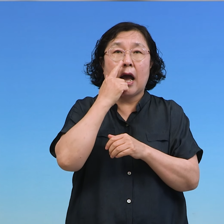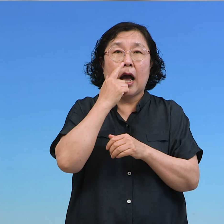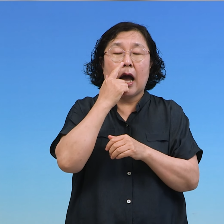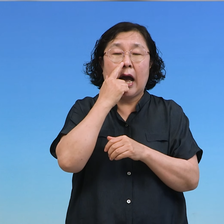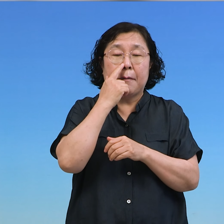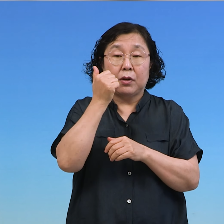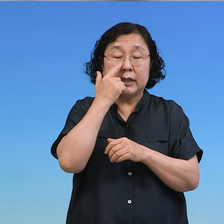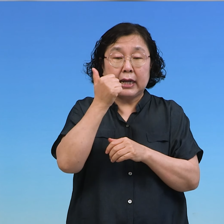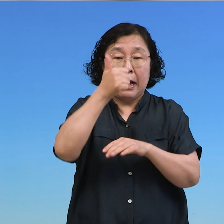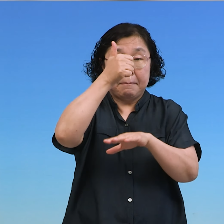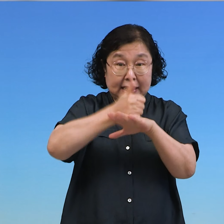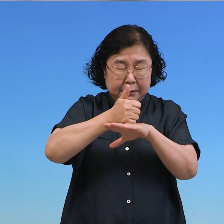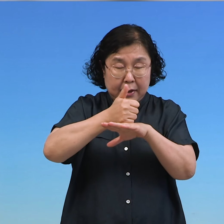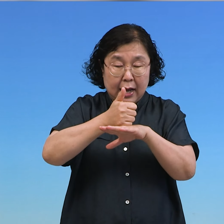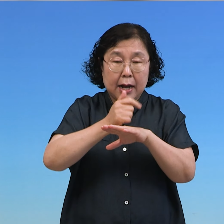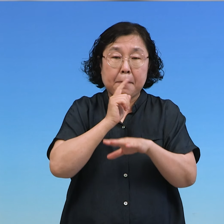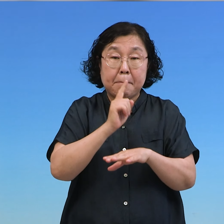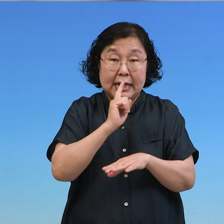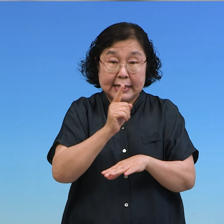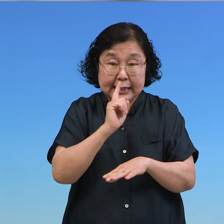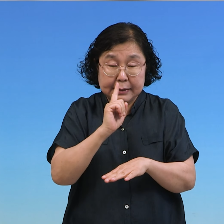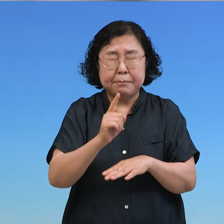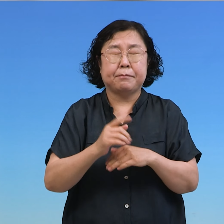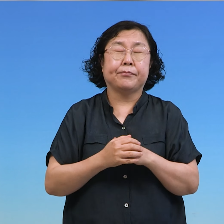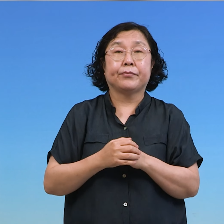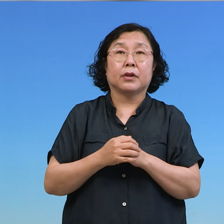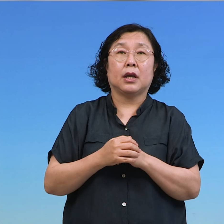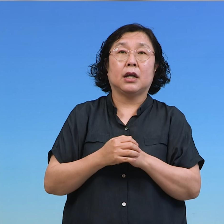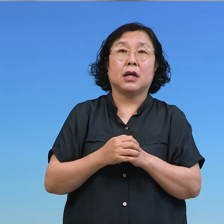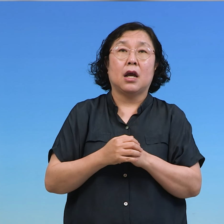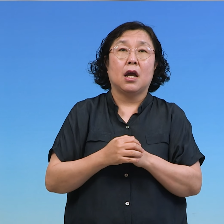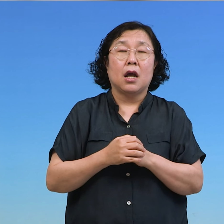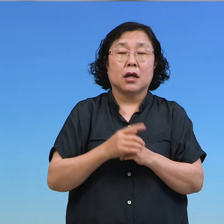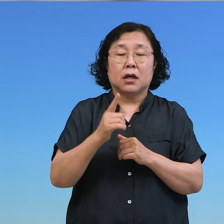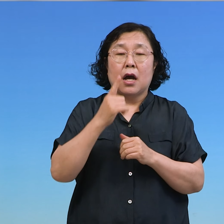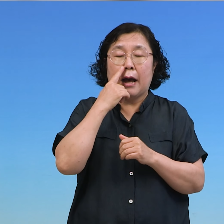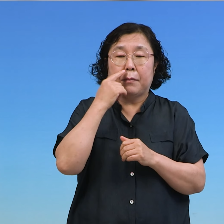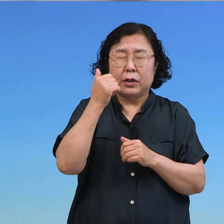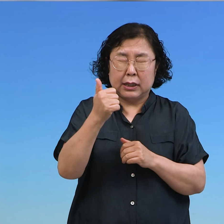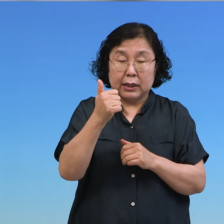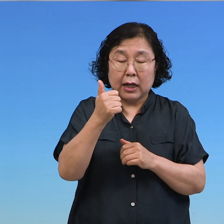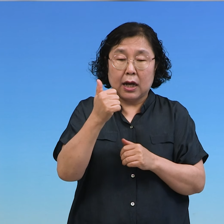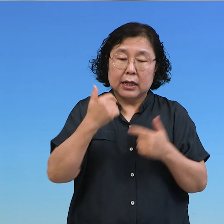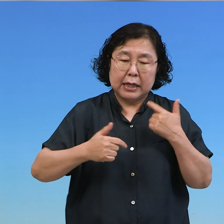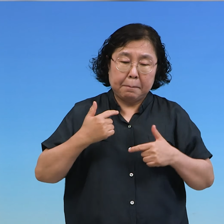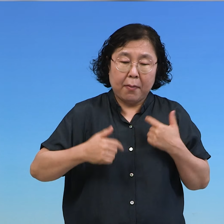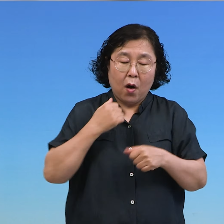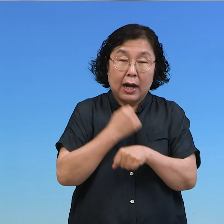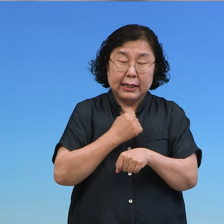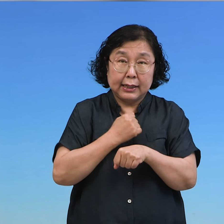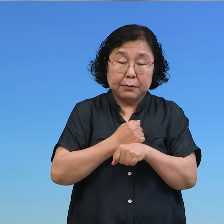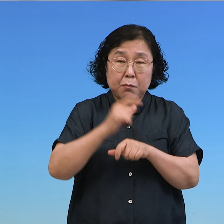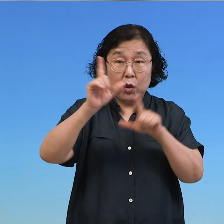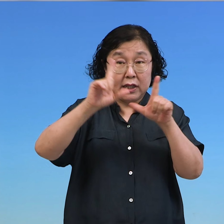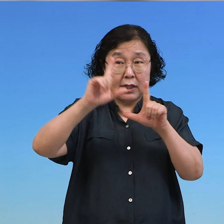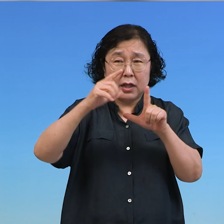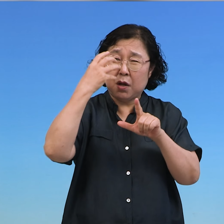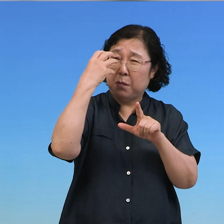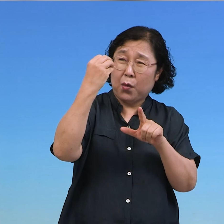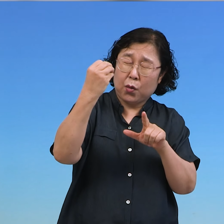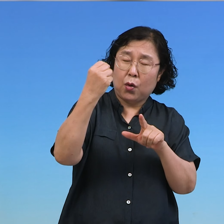자기에게 유언처럼 됐다는 거예요 그리고 그 말씀을 하시는 그 기뻐하시는 아버지의